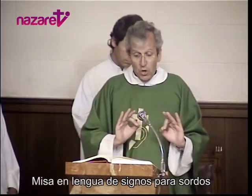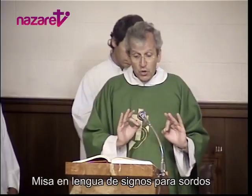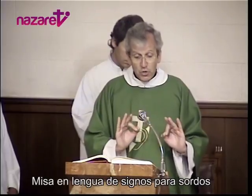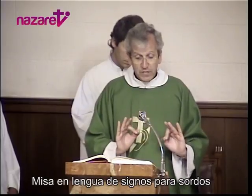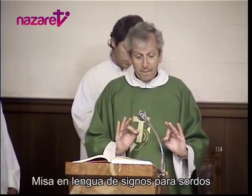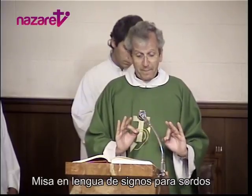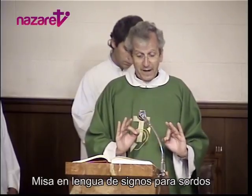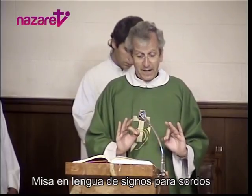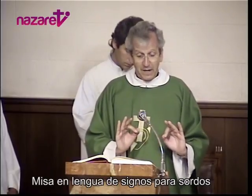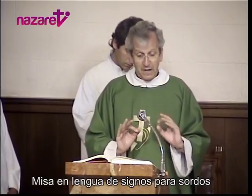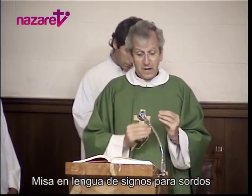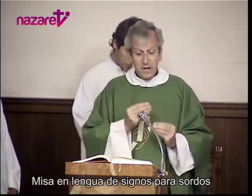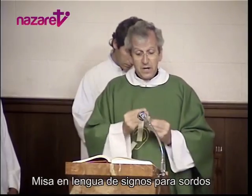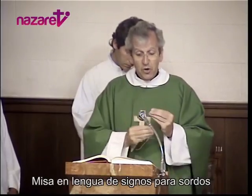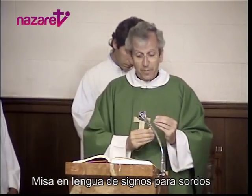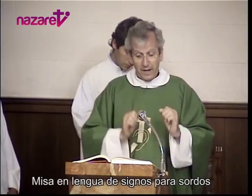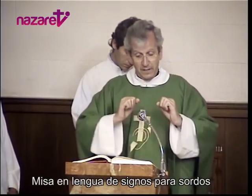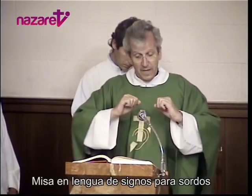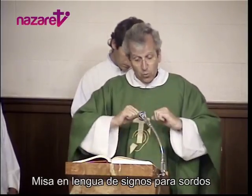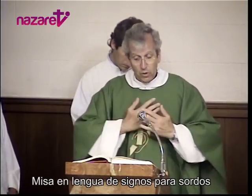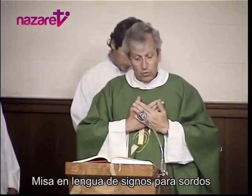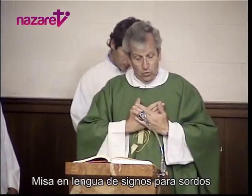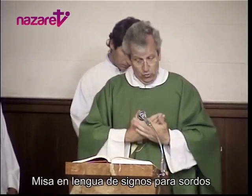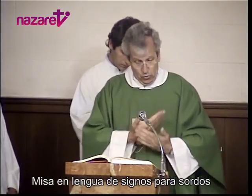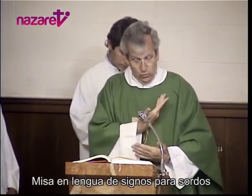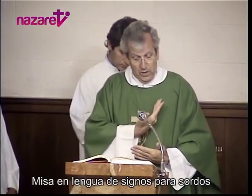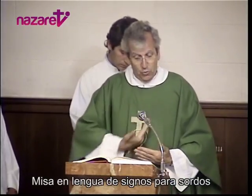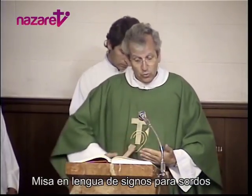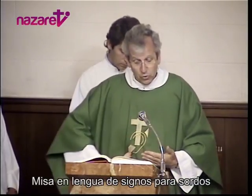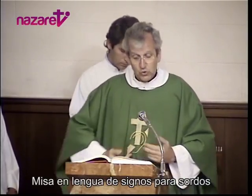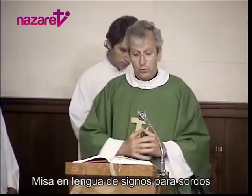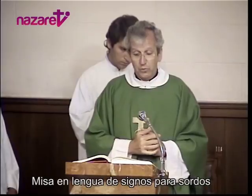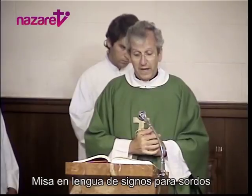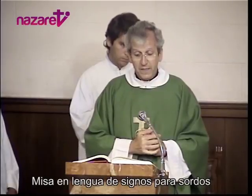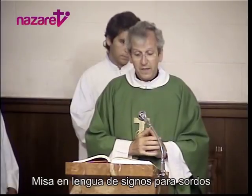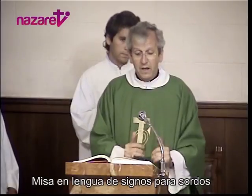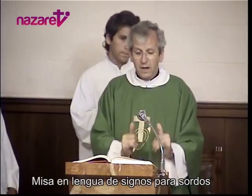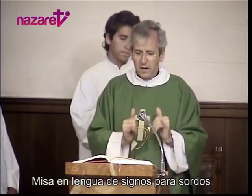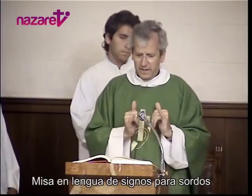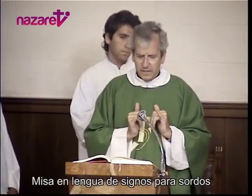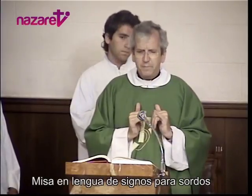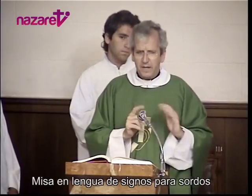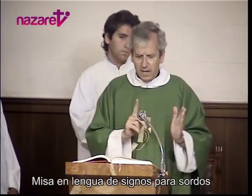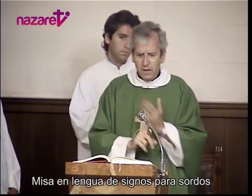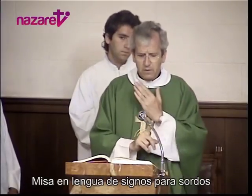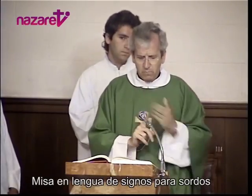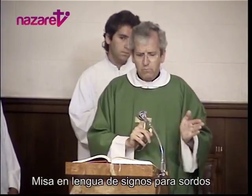no se prepara ni obra de acuerdo con su voluntad, recibirá